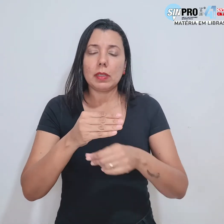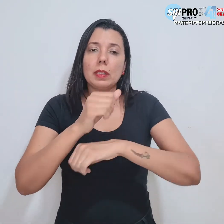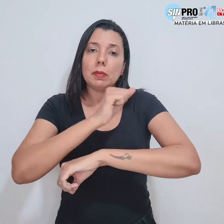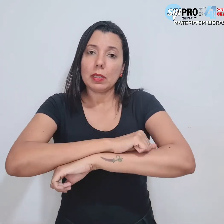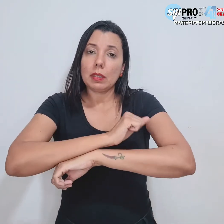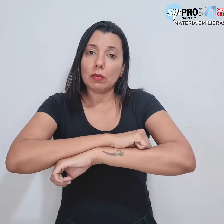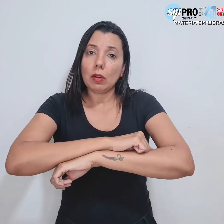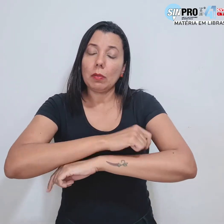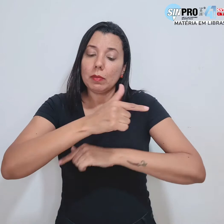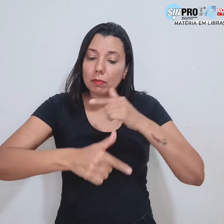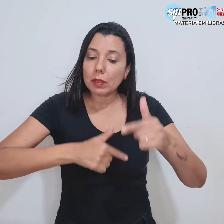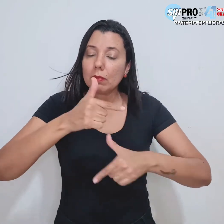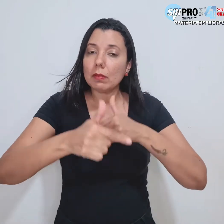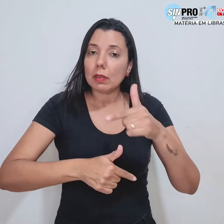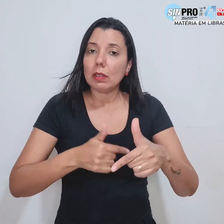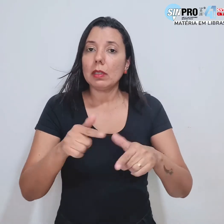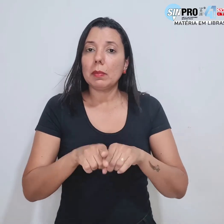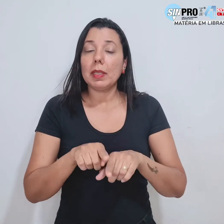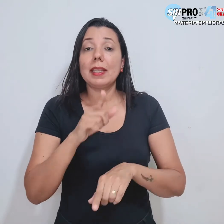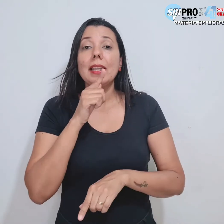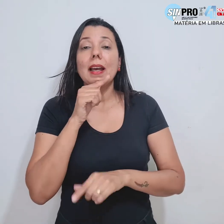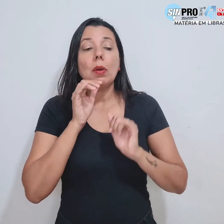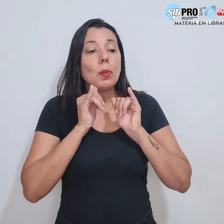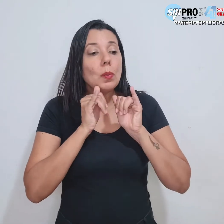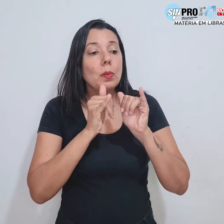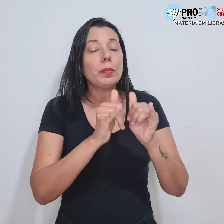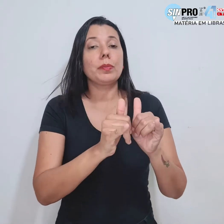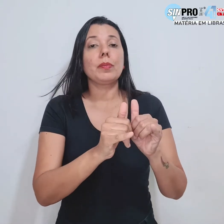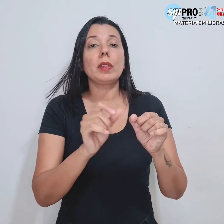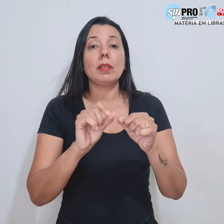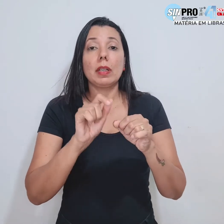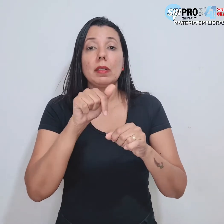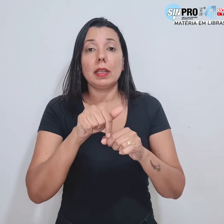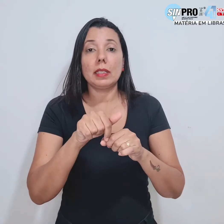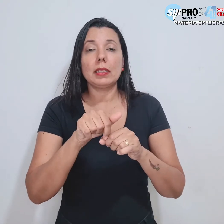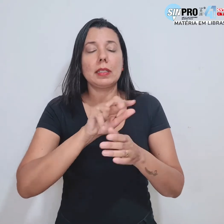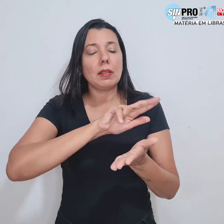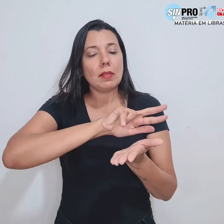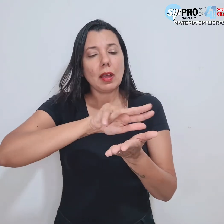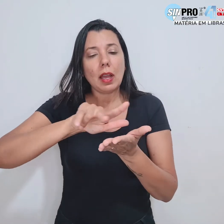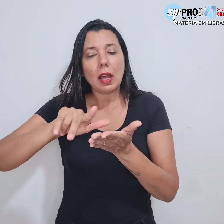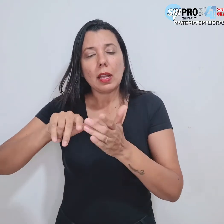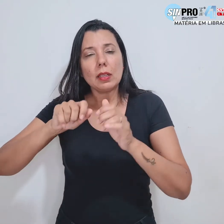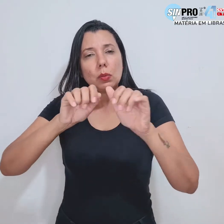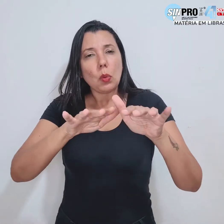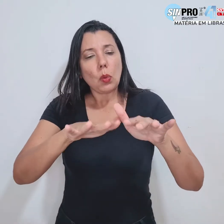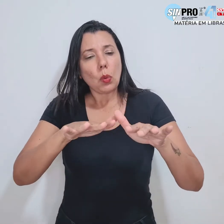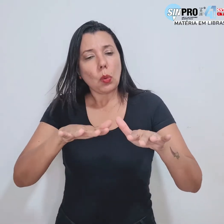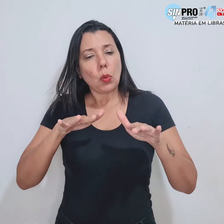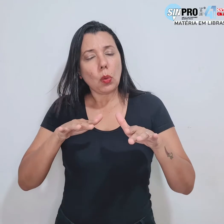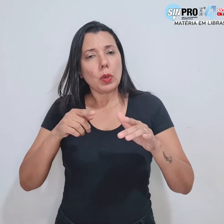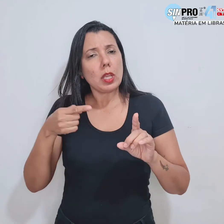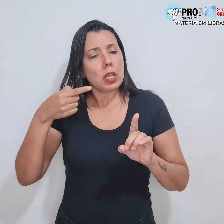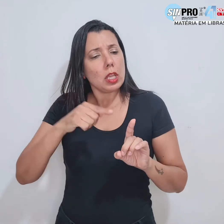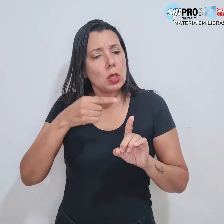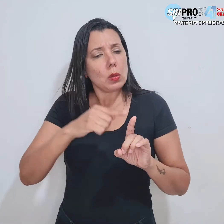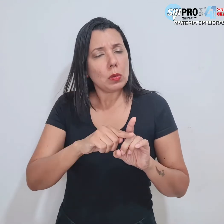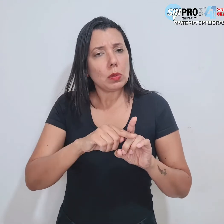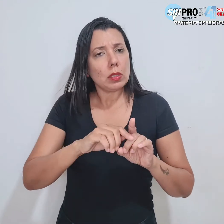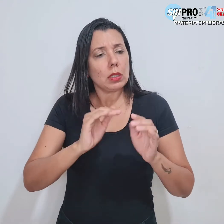plataforma operária e camponesa da água e da energia realizarão uma série de manifestações em defesa da